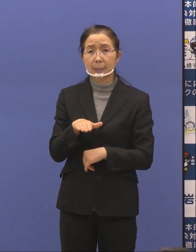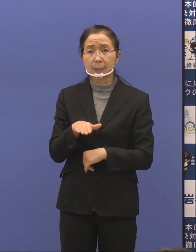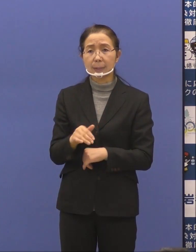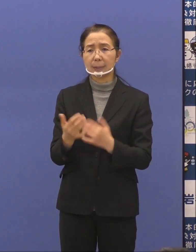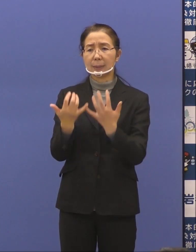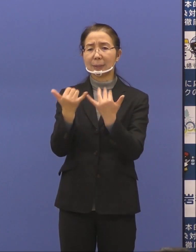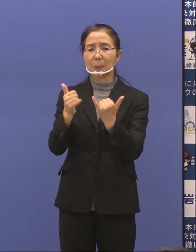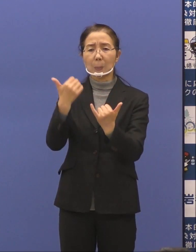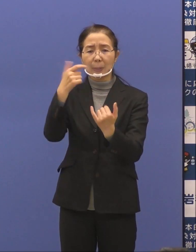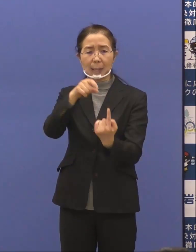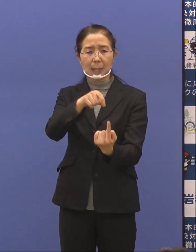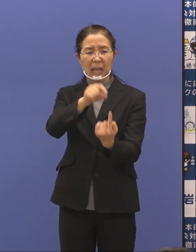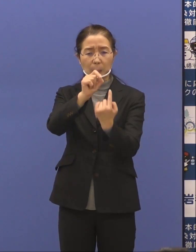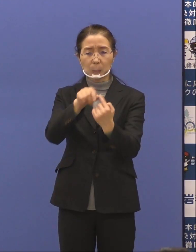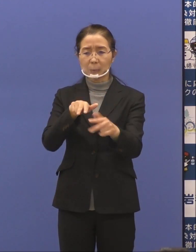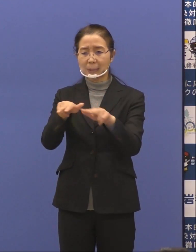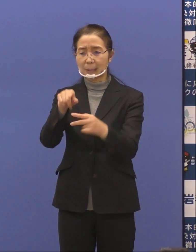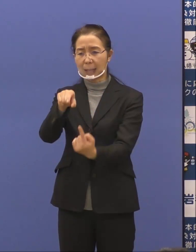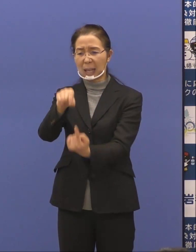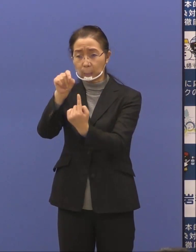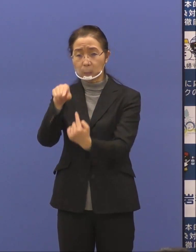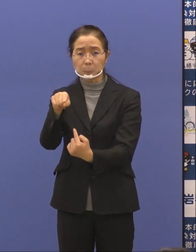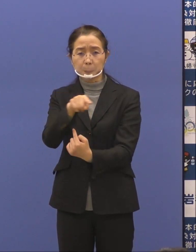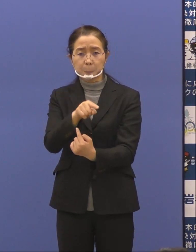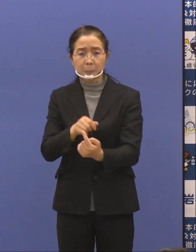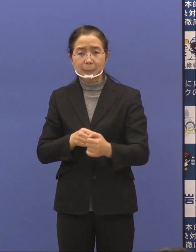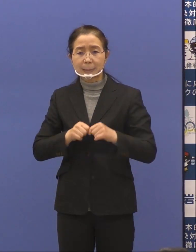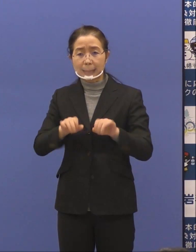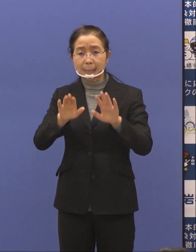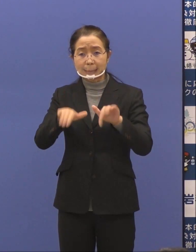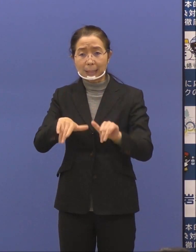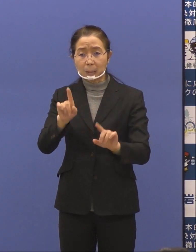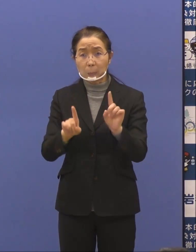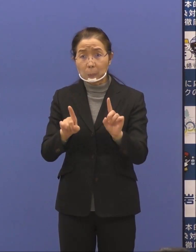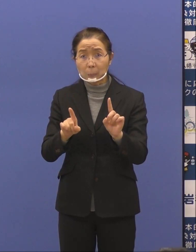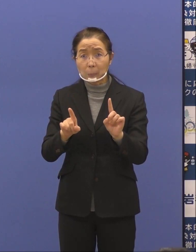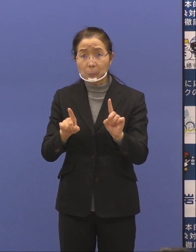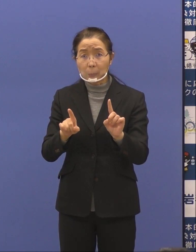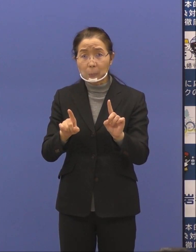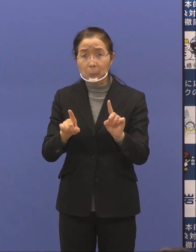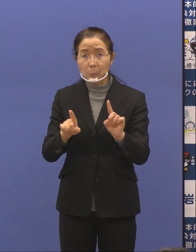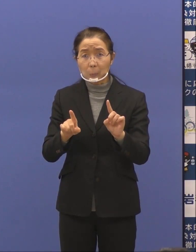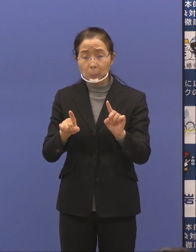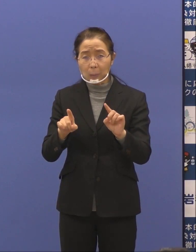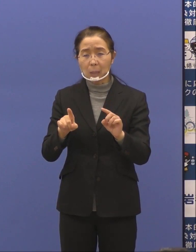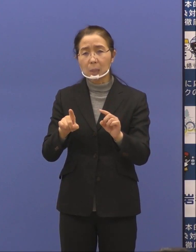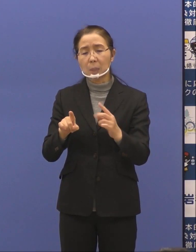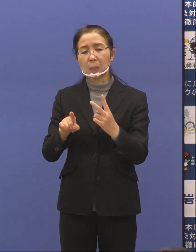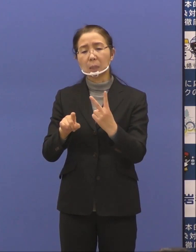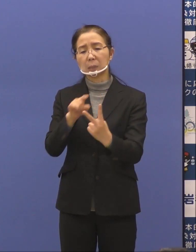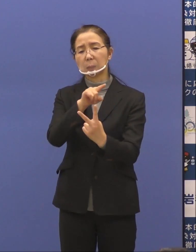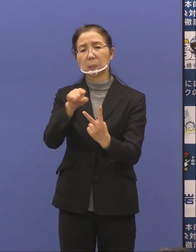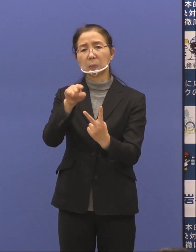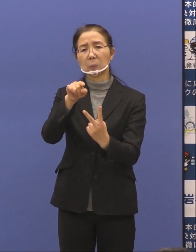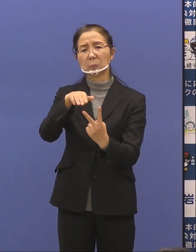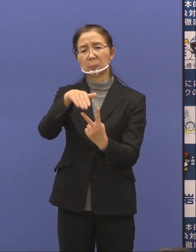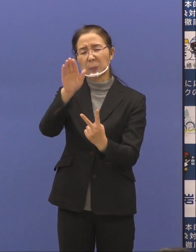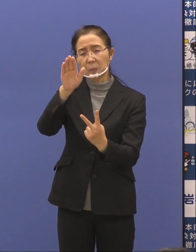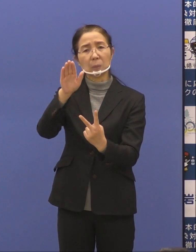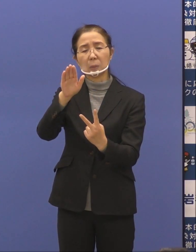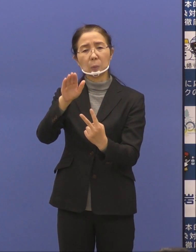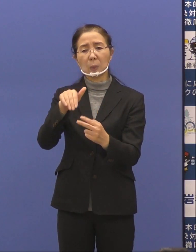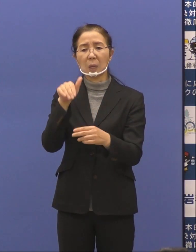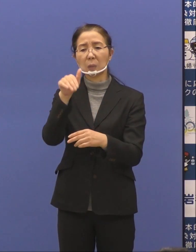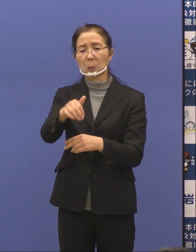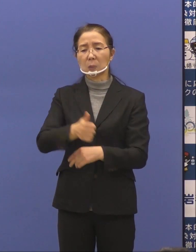人を選ぶ政策を選ぶということをきちんとやれたのかっていうと、結局半分以上の方は投票しなかったっていう